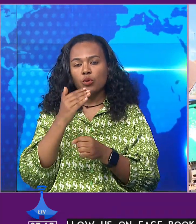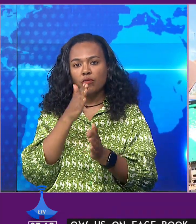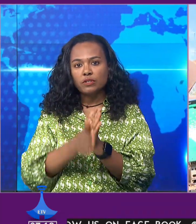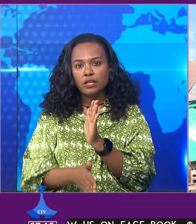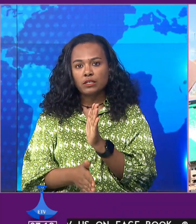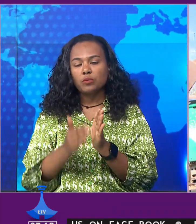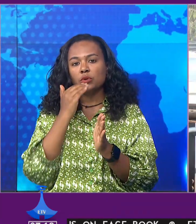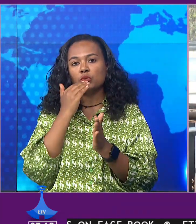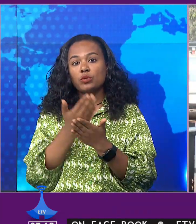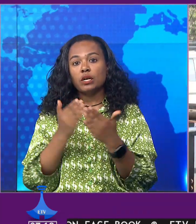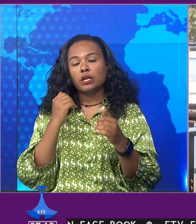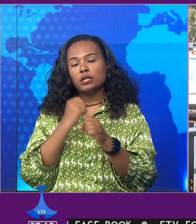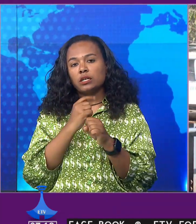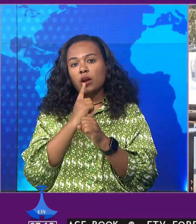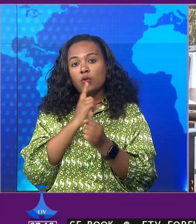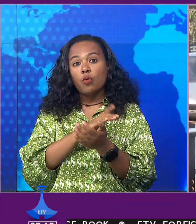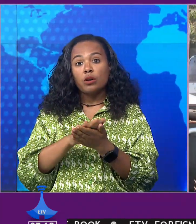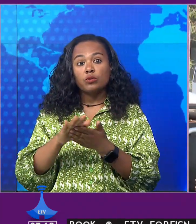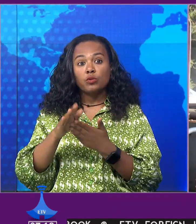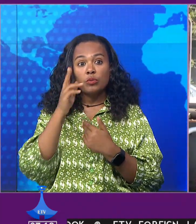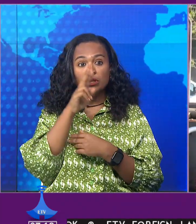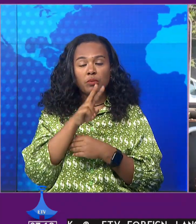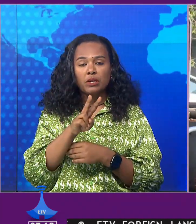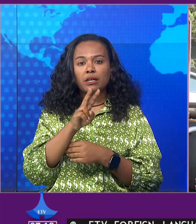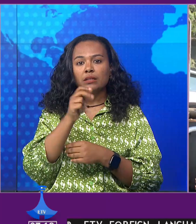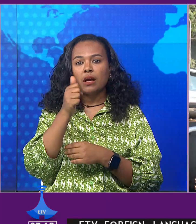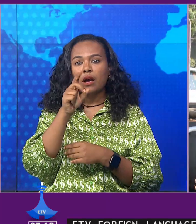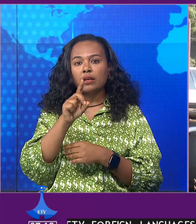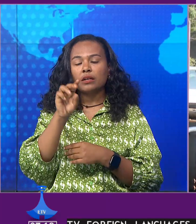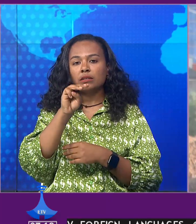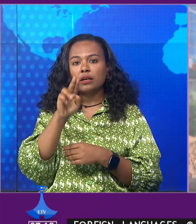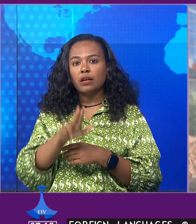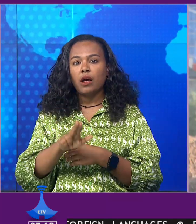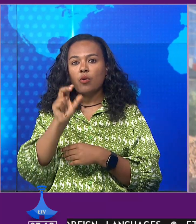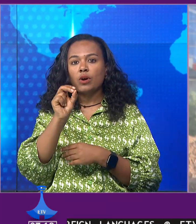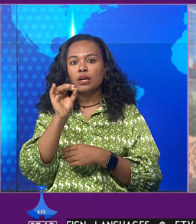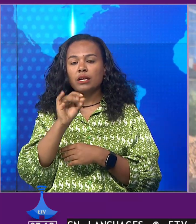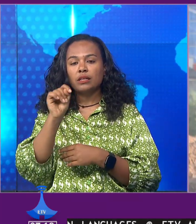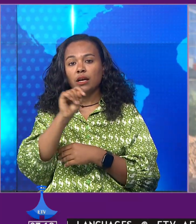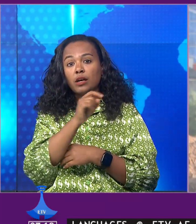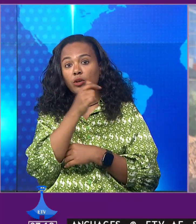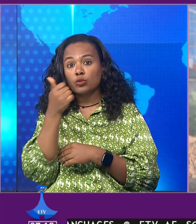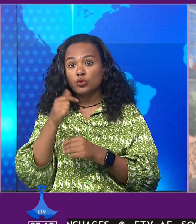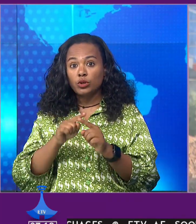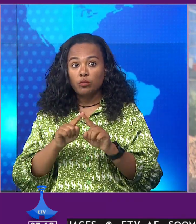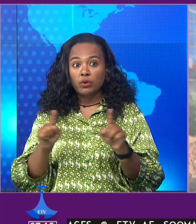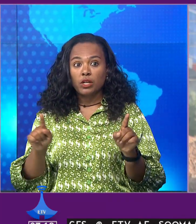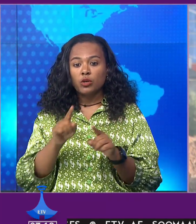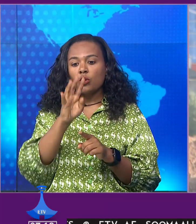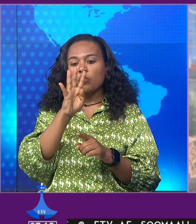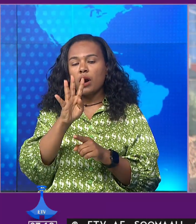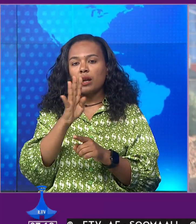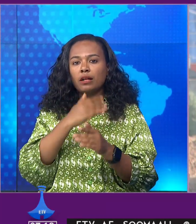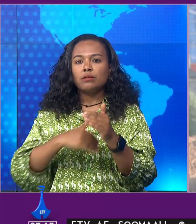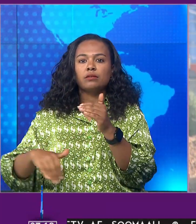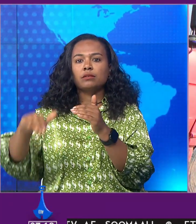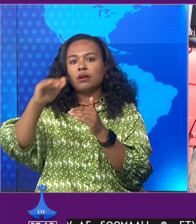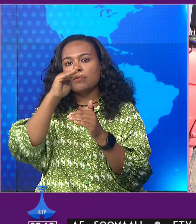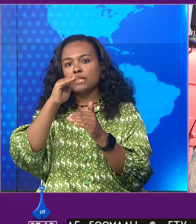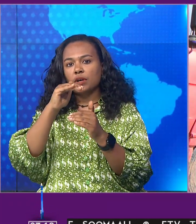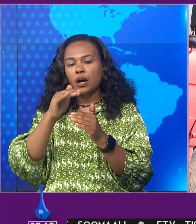ኳሊቲ እየሰራን ነው። ኳሊቲው በተመለከተ የአየር ጤና ወለቴ ከሌሎቹ መንገዶች ለየት የሚያደርገው በ4 ድራቢ አስፋልት ነው እየተሰራ